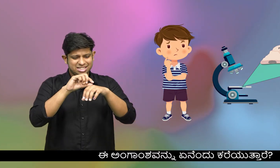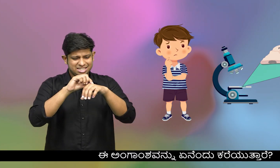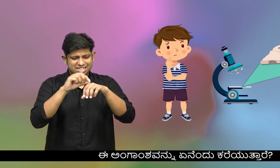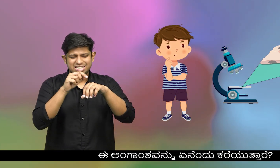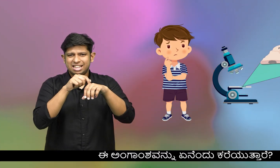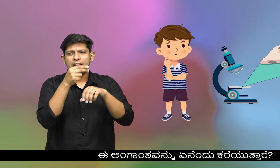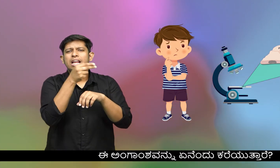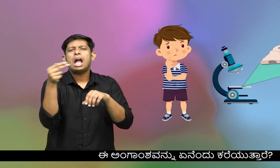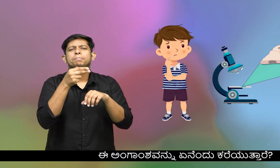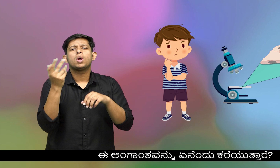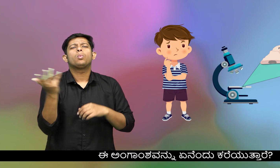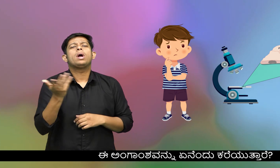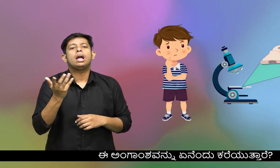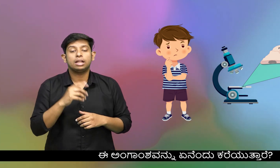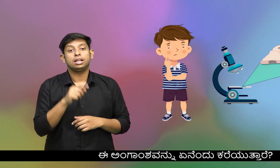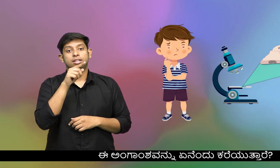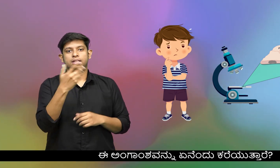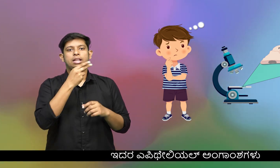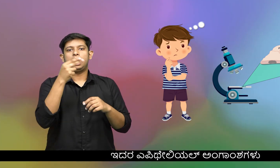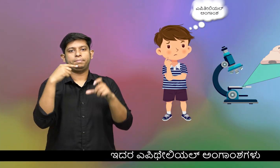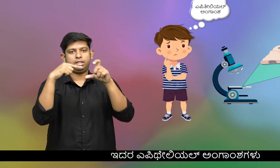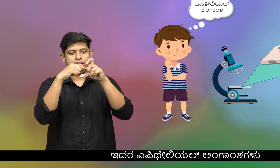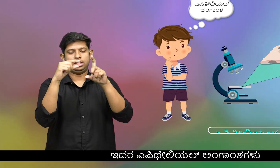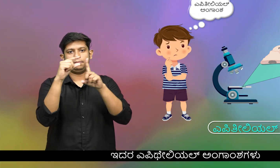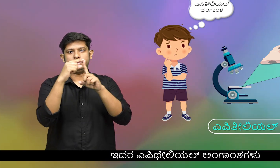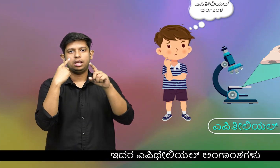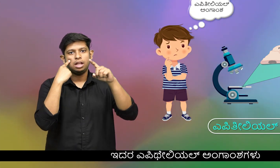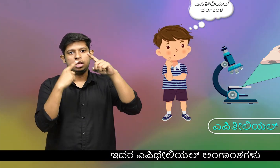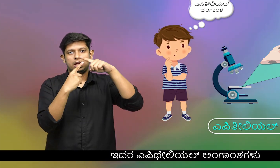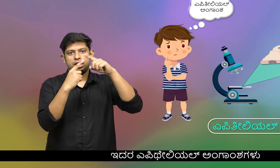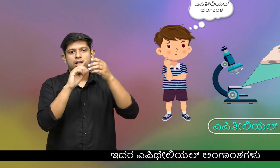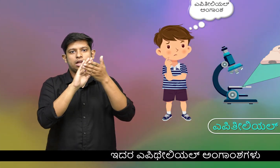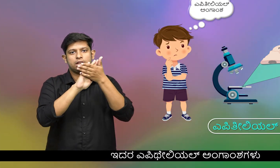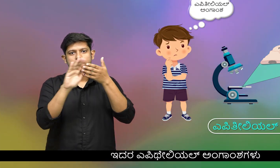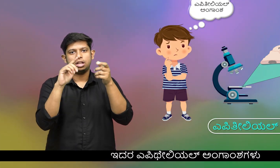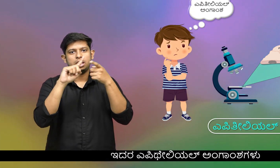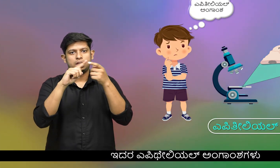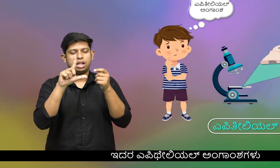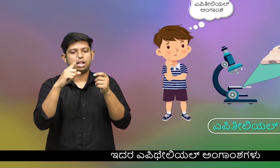ಈ ಅಂಗಾಂಶವನ್ನು ಏನೆಂದು ಕರೆಯುತ್ತಾರೆ? ಇದರ ಎಪಿಥಿಯಲ್ ಅಂಗಾಂಶಗಳು.